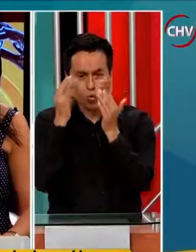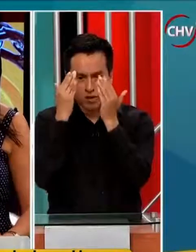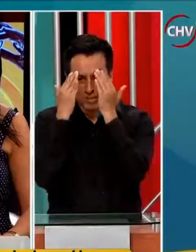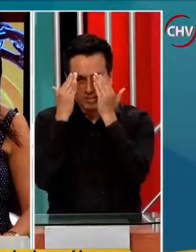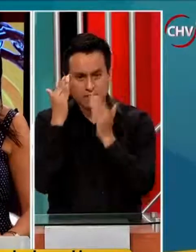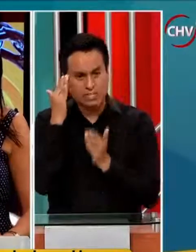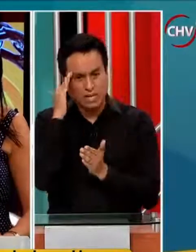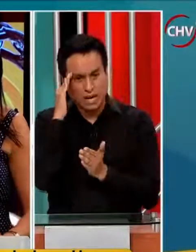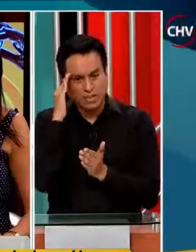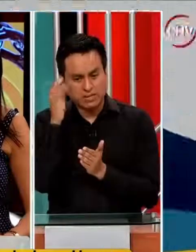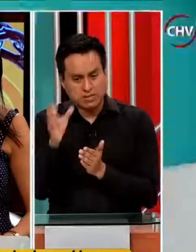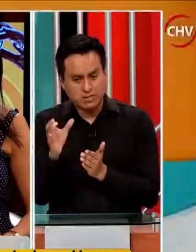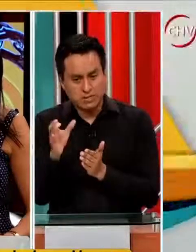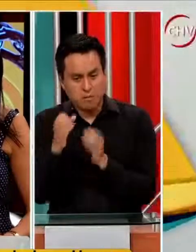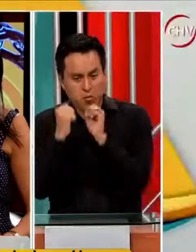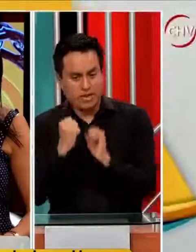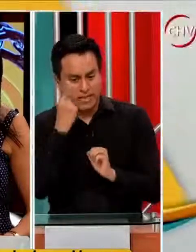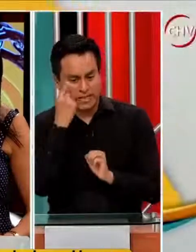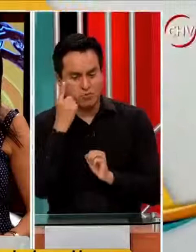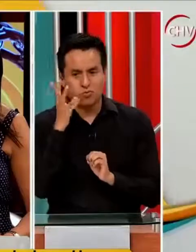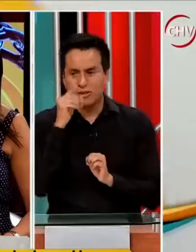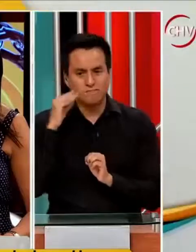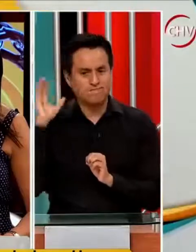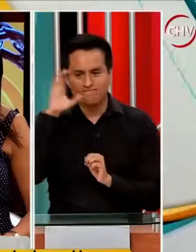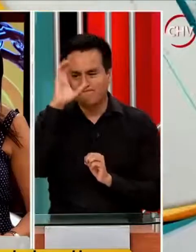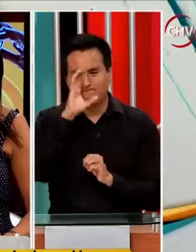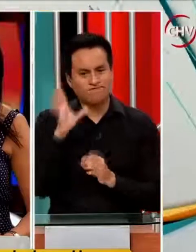psiquiatra que pudiera entenderlo.